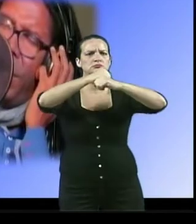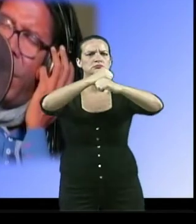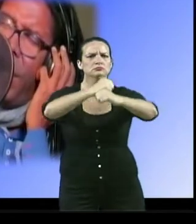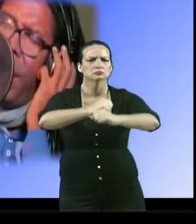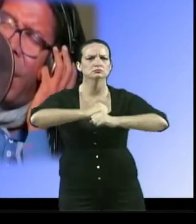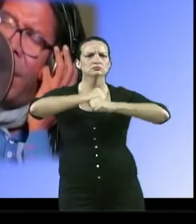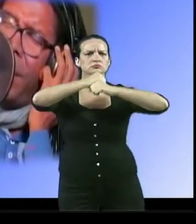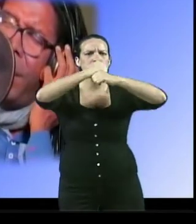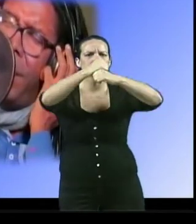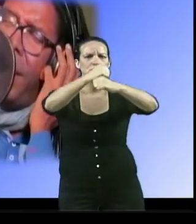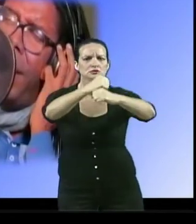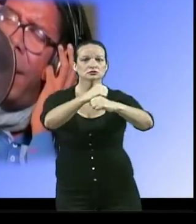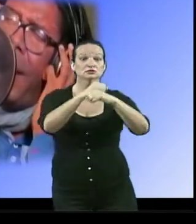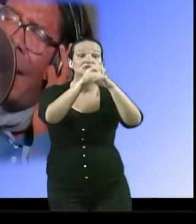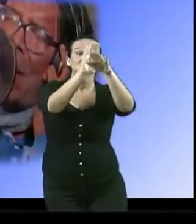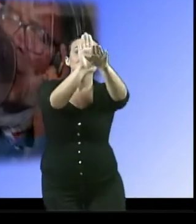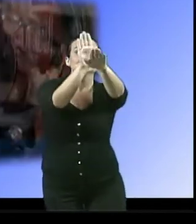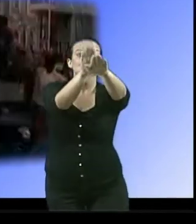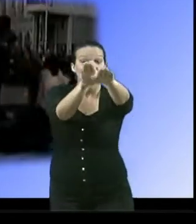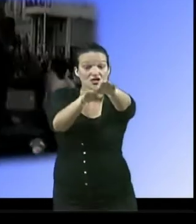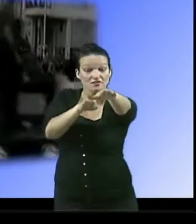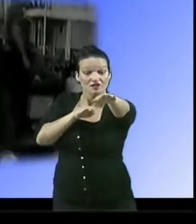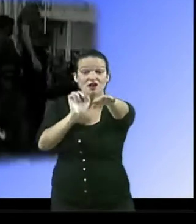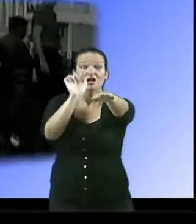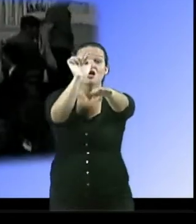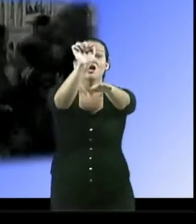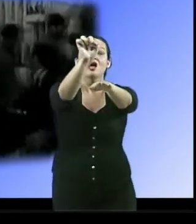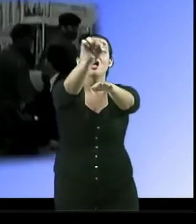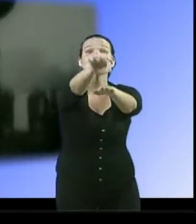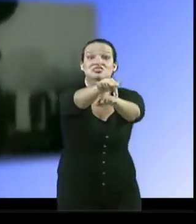Y delante de la caravana,